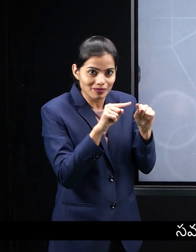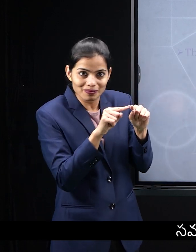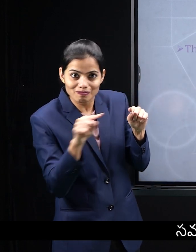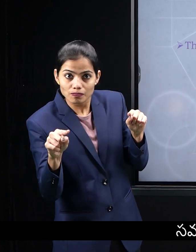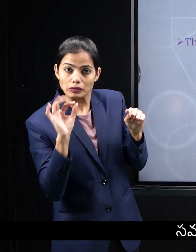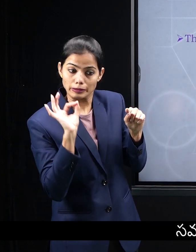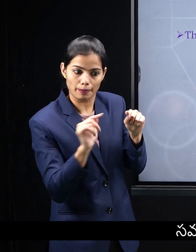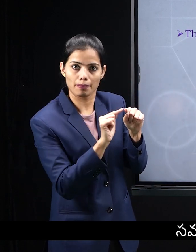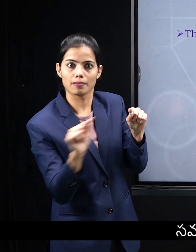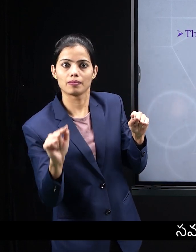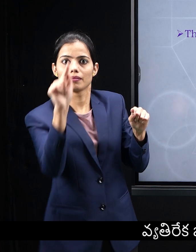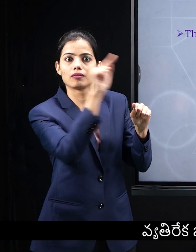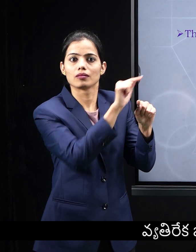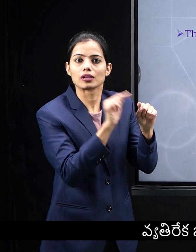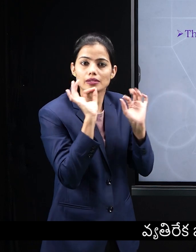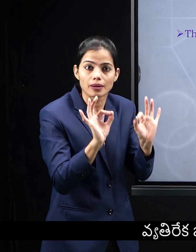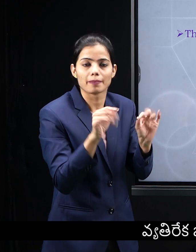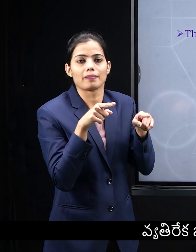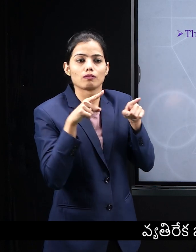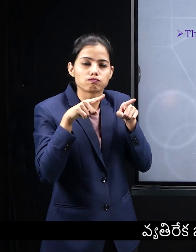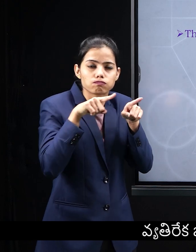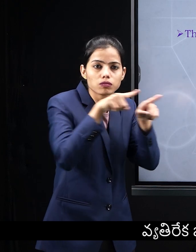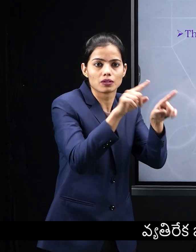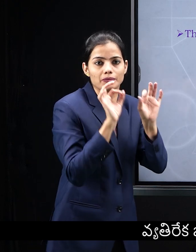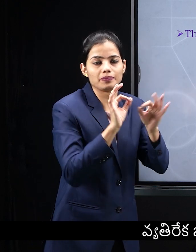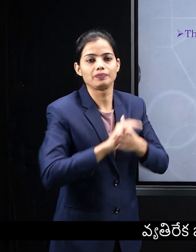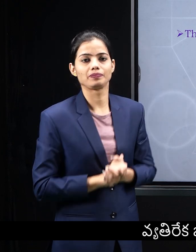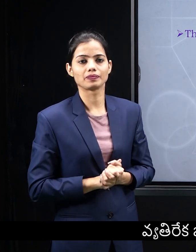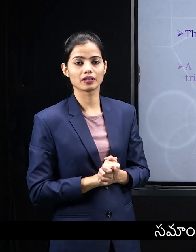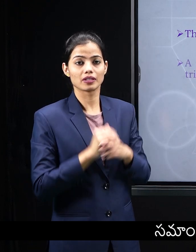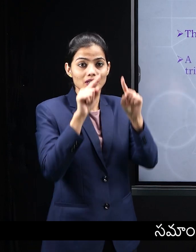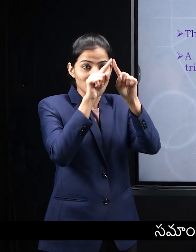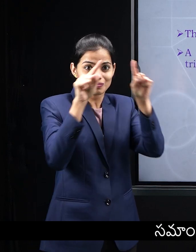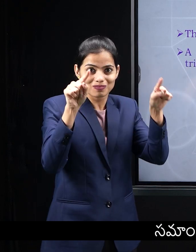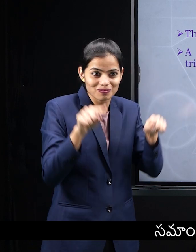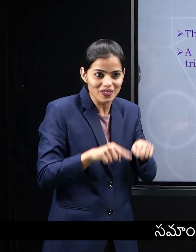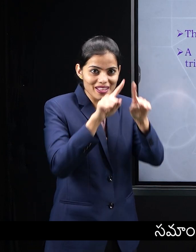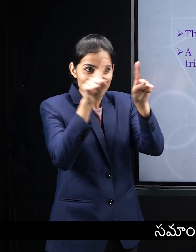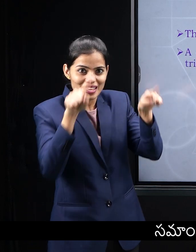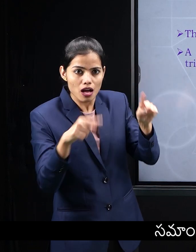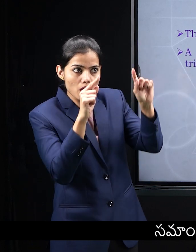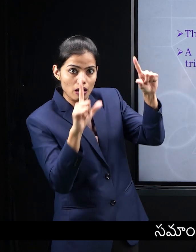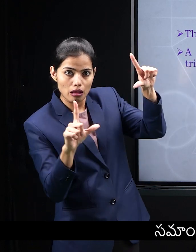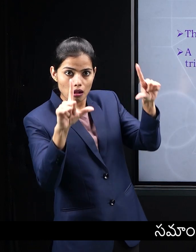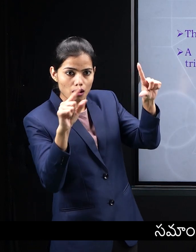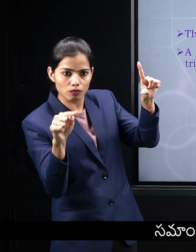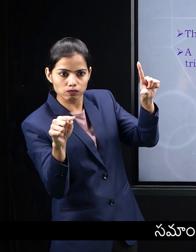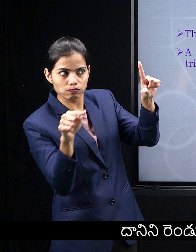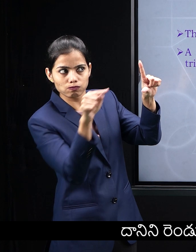సమాంతర చతుర్భుజం యొక్క వ్యతిరేక భుజాలు సమాంతరంగా ఉంటాయి. సమాంతర చతుర్భుజం యొక్క వికర్ణం